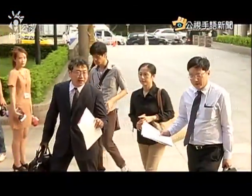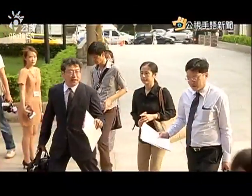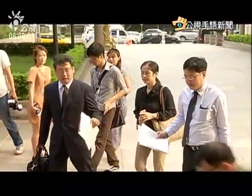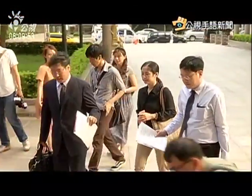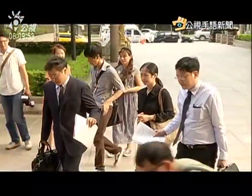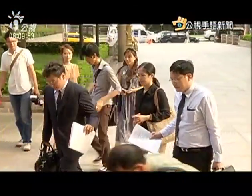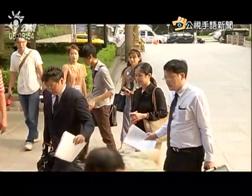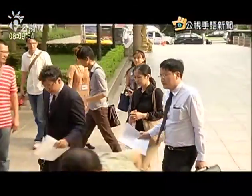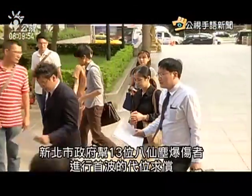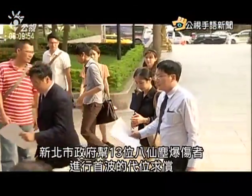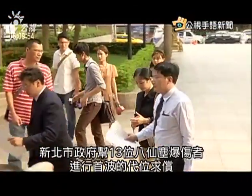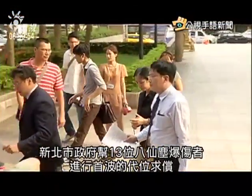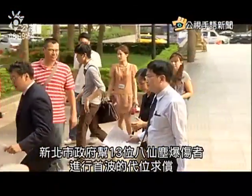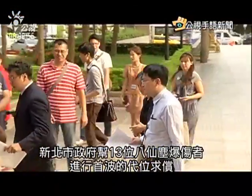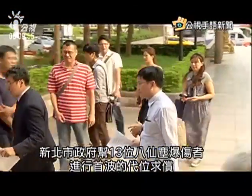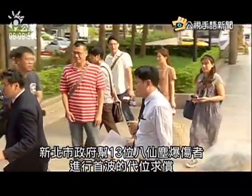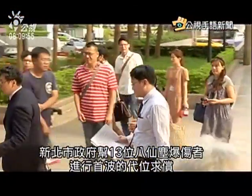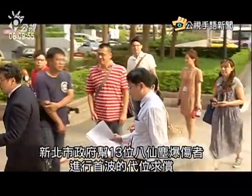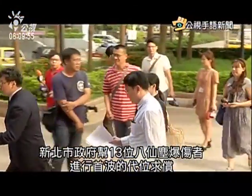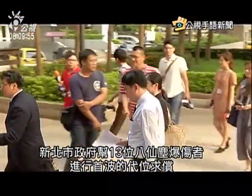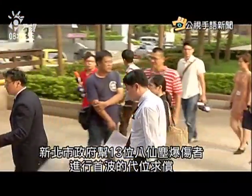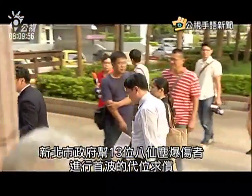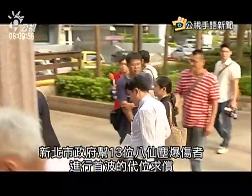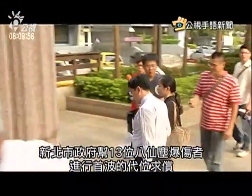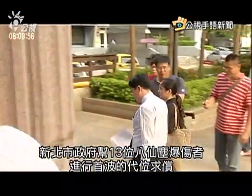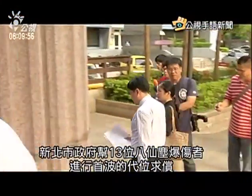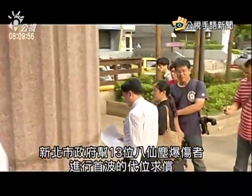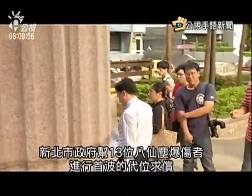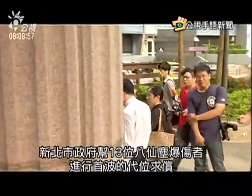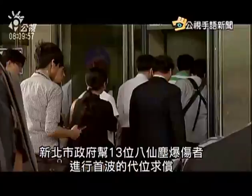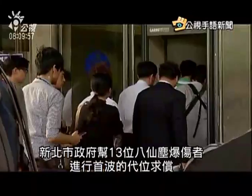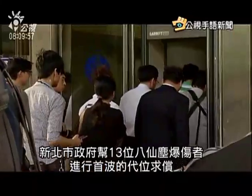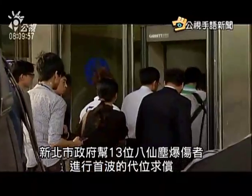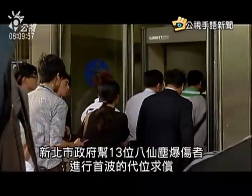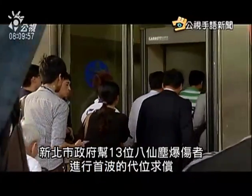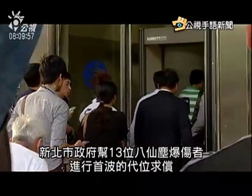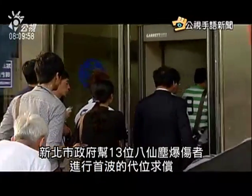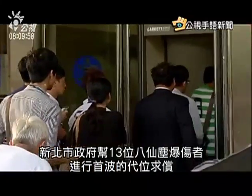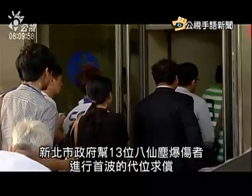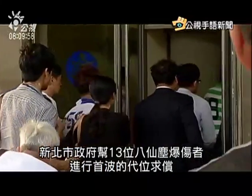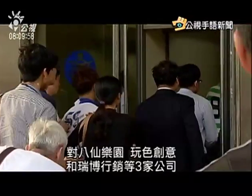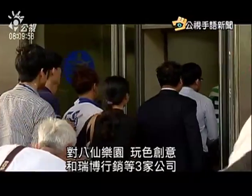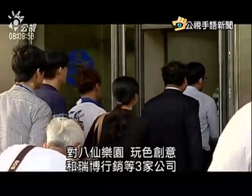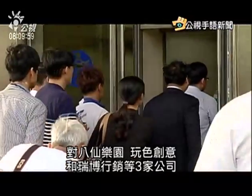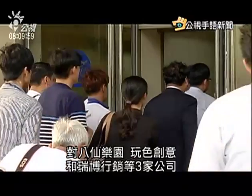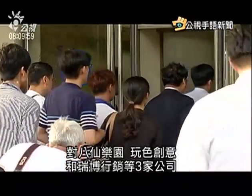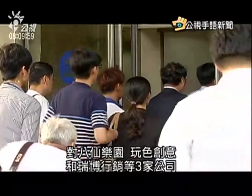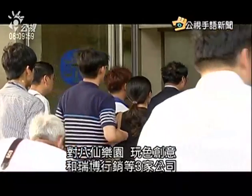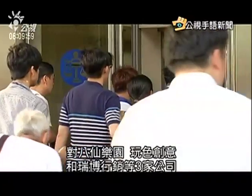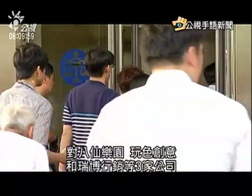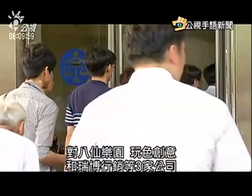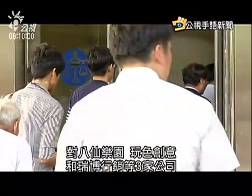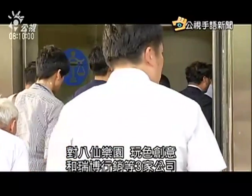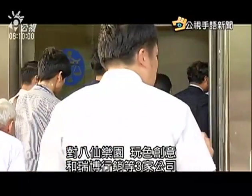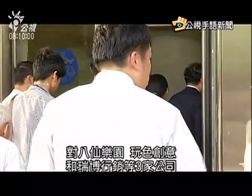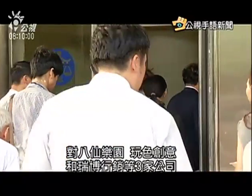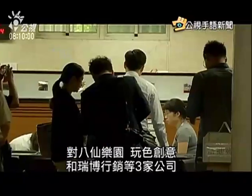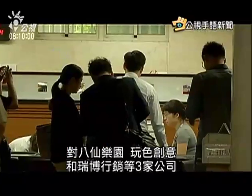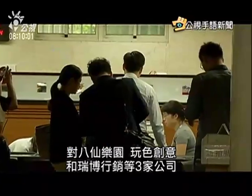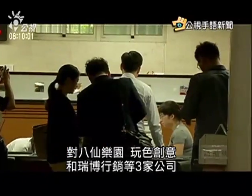新北市政府帮13位八仙城爆伤者进行首波的代位求偿，对八仙乐园、玩色创意以及瑞博行销等